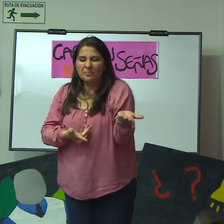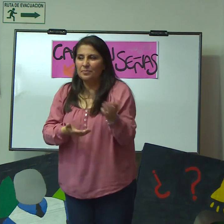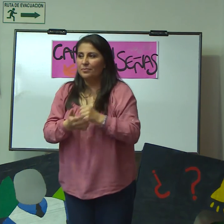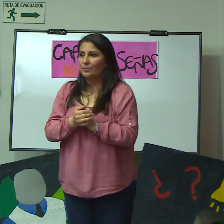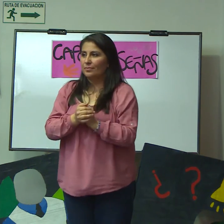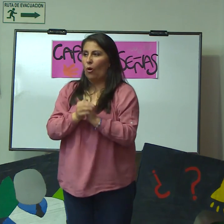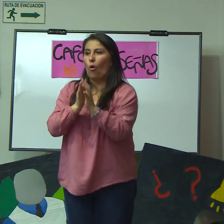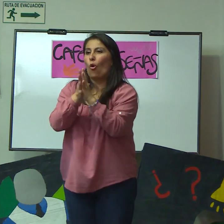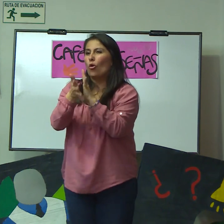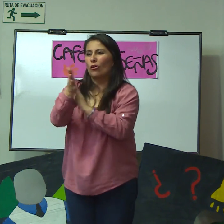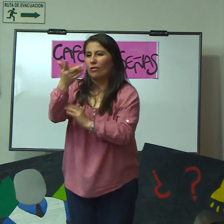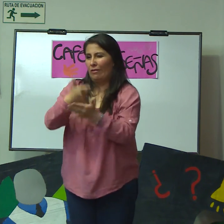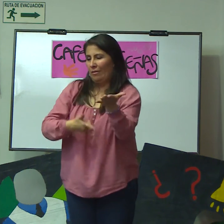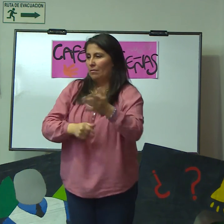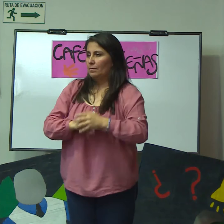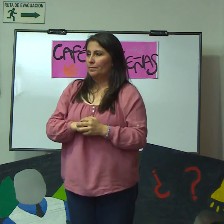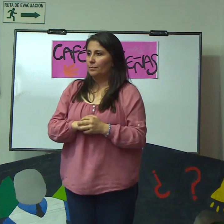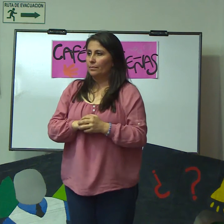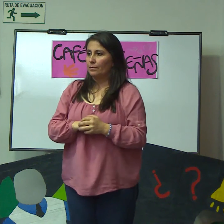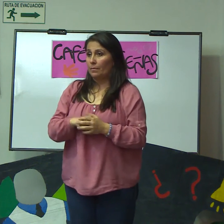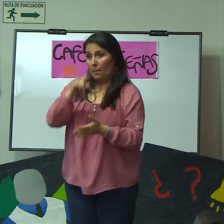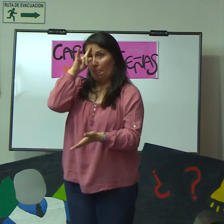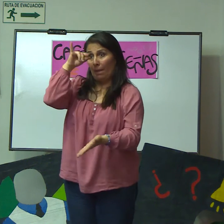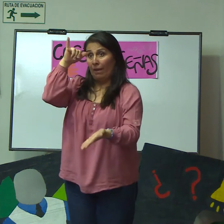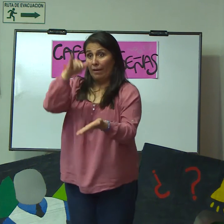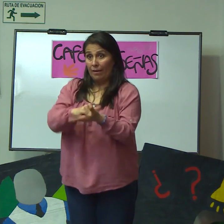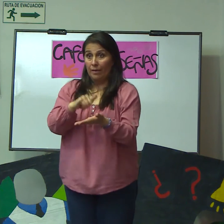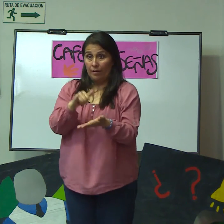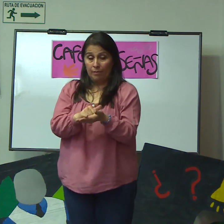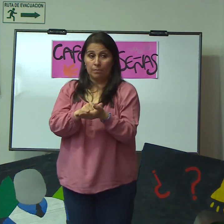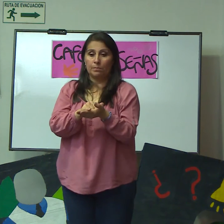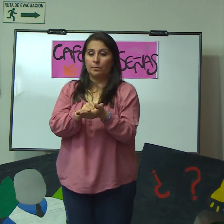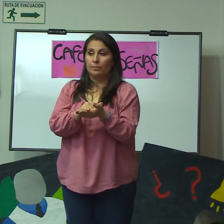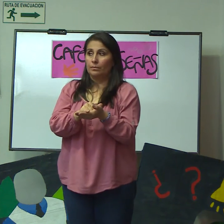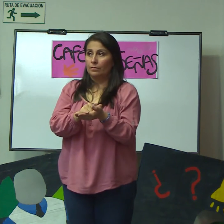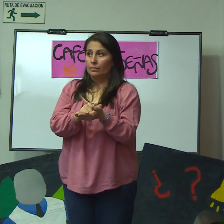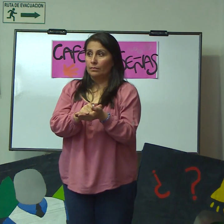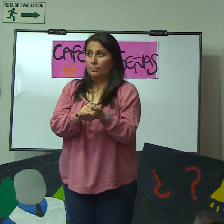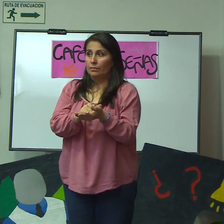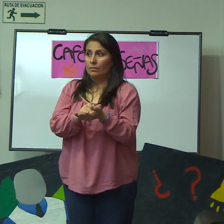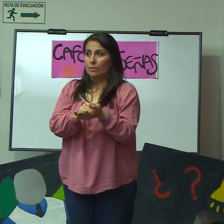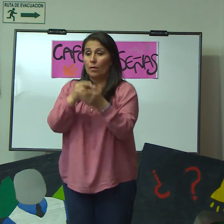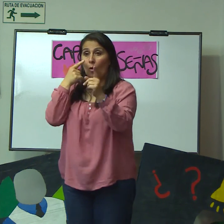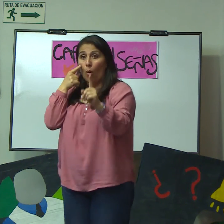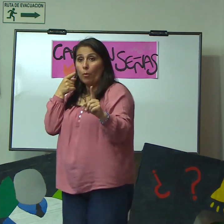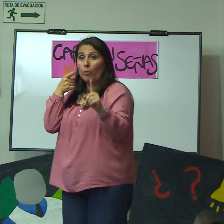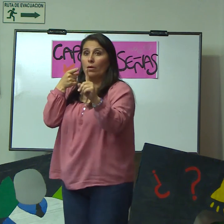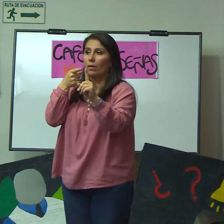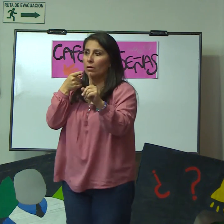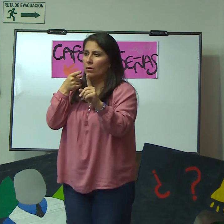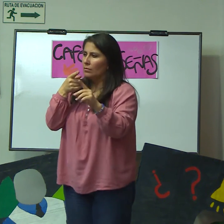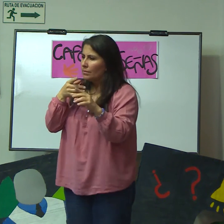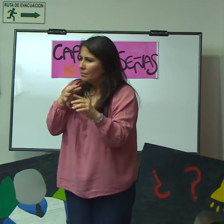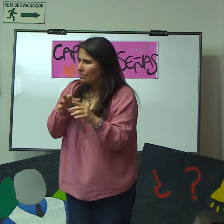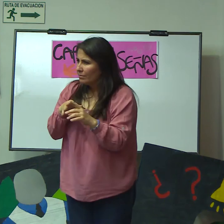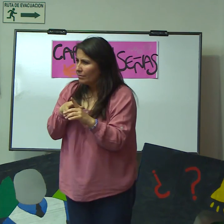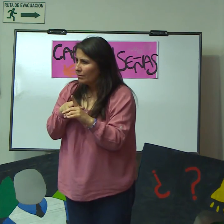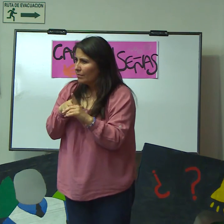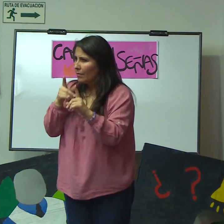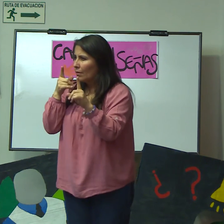que yo creo que el objetivo sí puede ser pensarnos el títere, pero si el interés